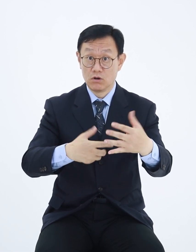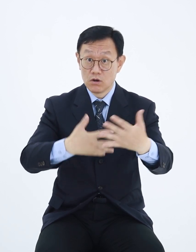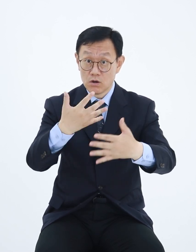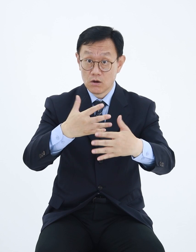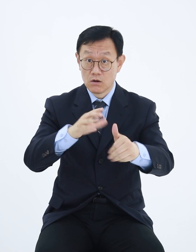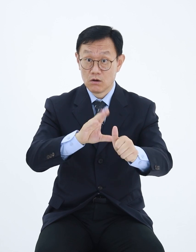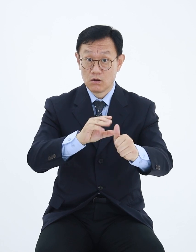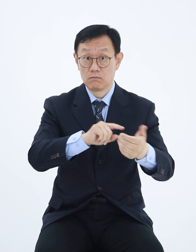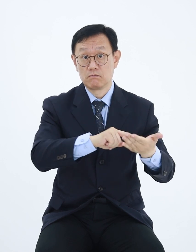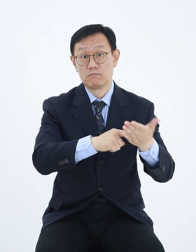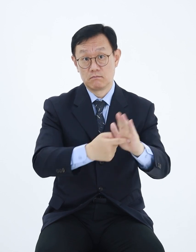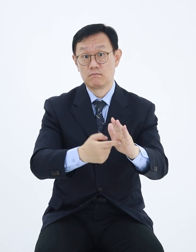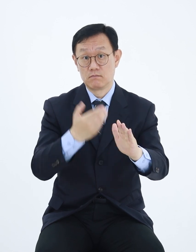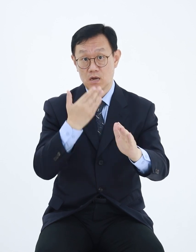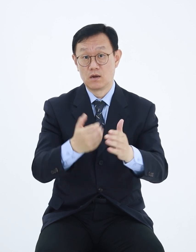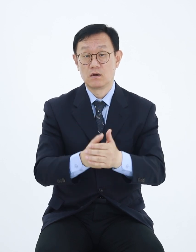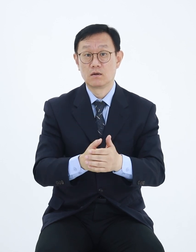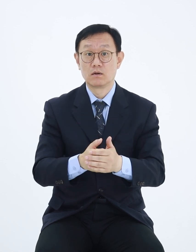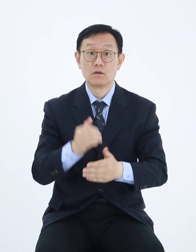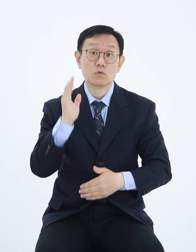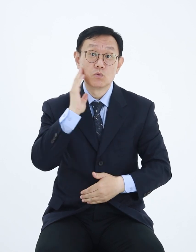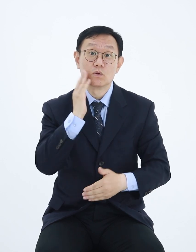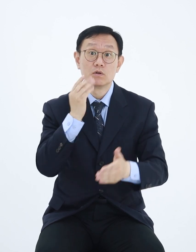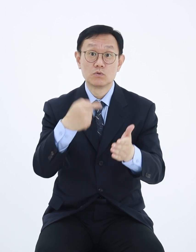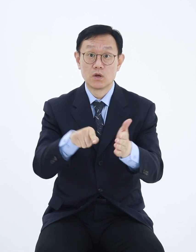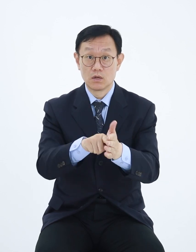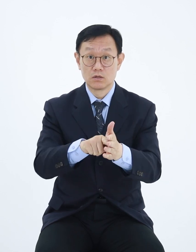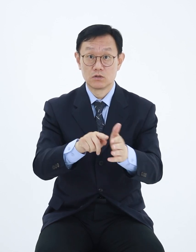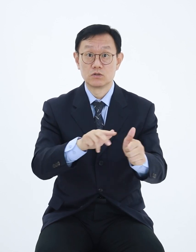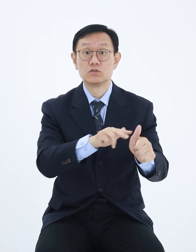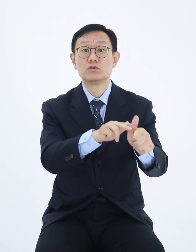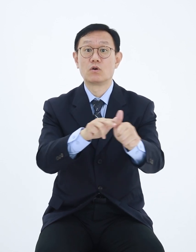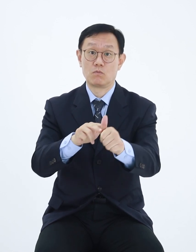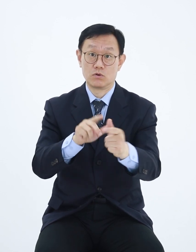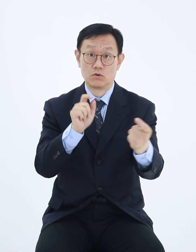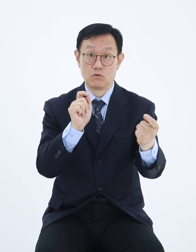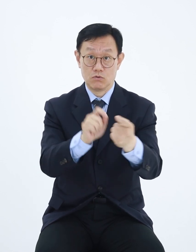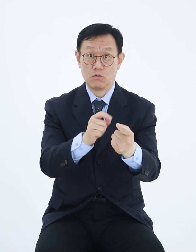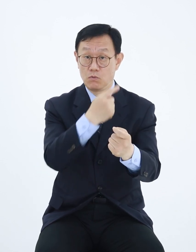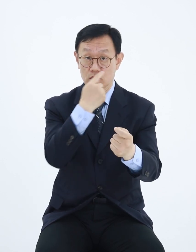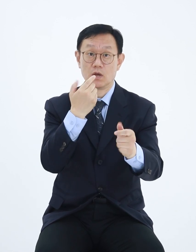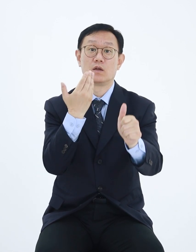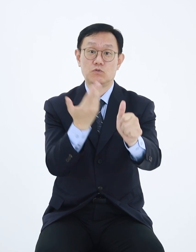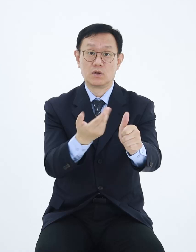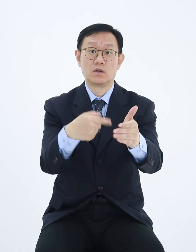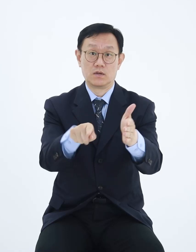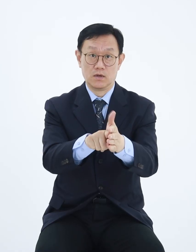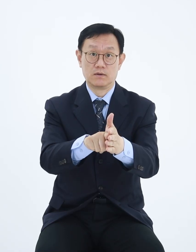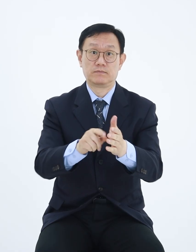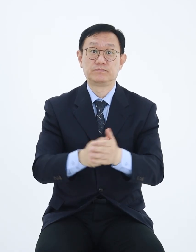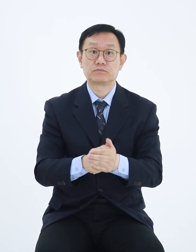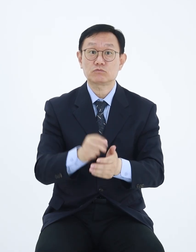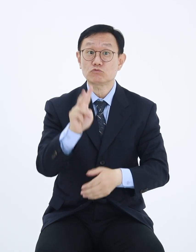있습니다. 이것은 청각장애인의 정보 접근권을 보장하기 위한 조치입니다. 유엔 장애인